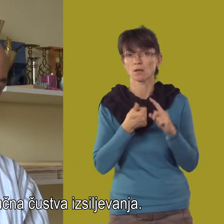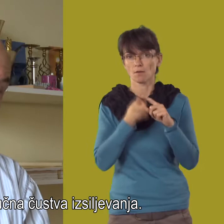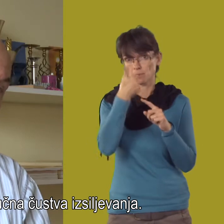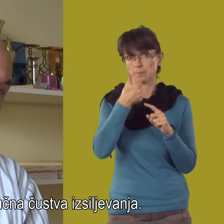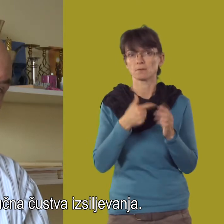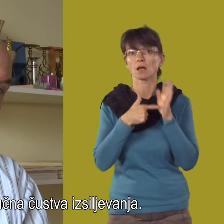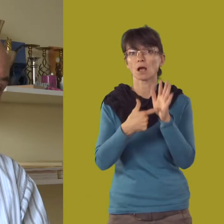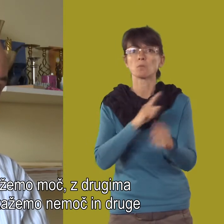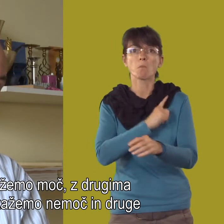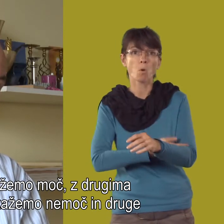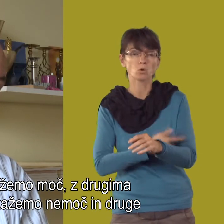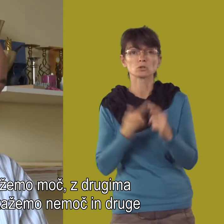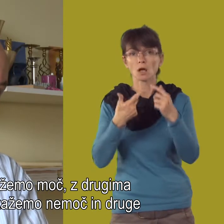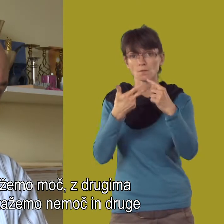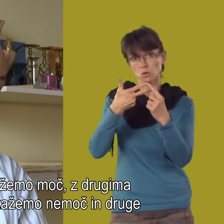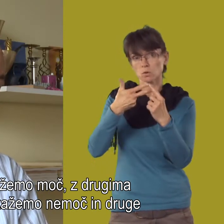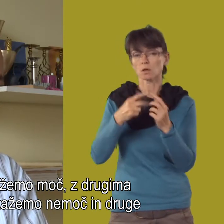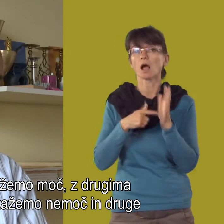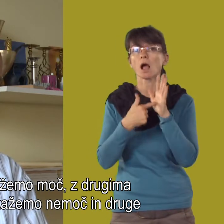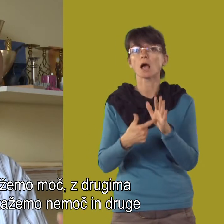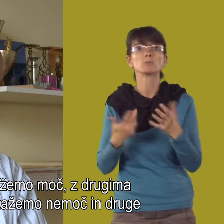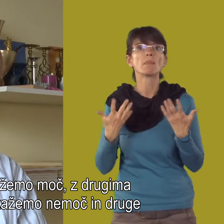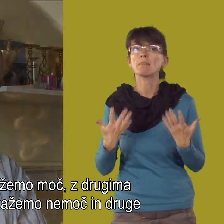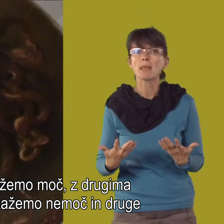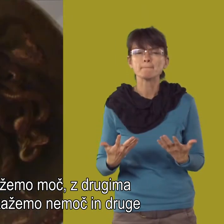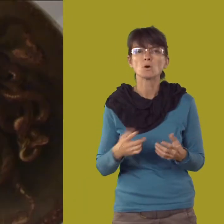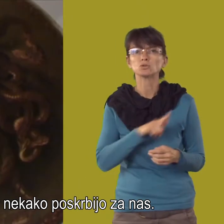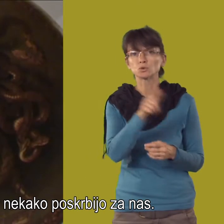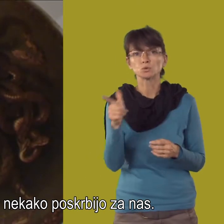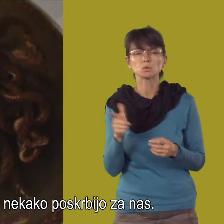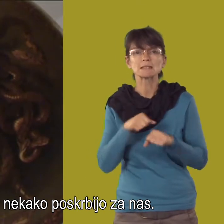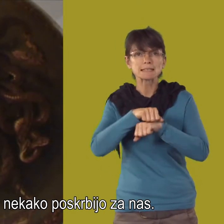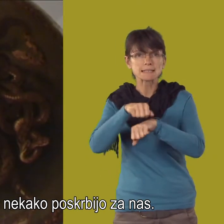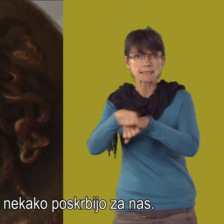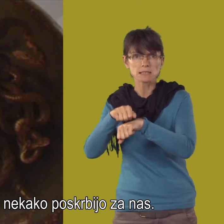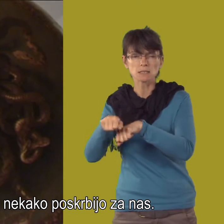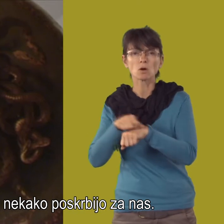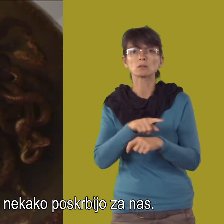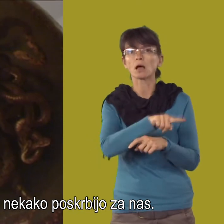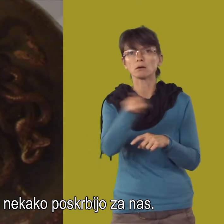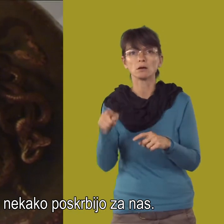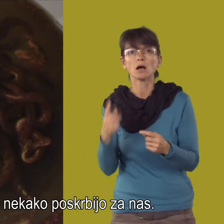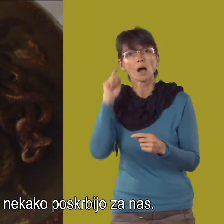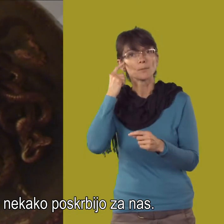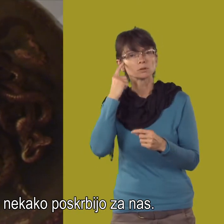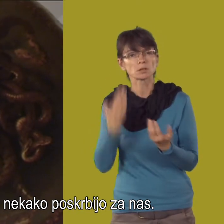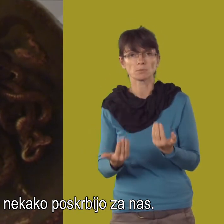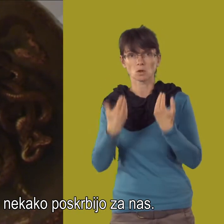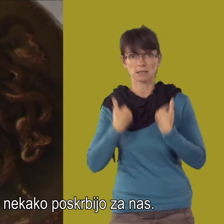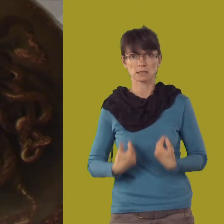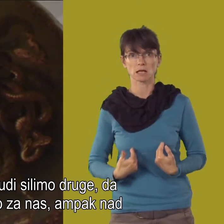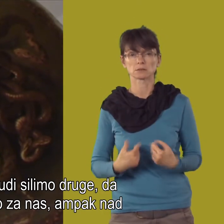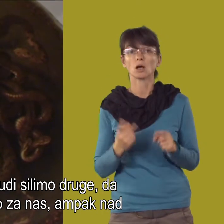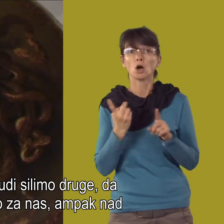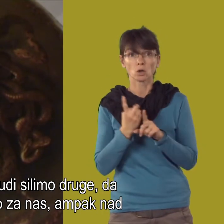eni kažemo moč, v drugih dveh pa kažemo pravzaprav nemoč in druge nekako silimo v to, da poskrbijo za nas.